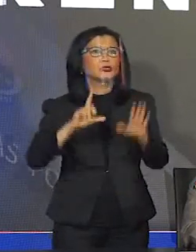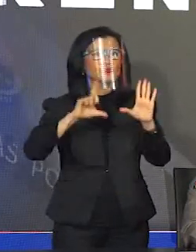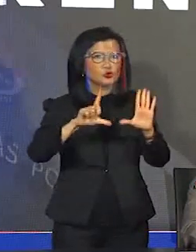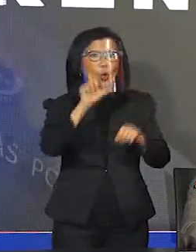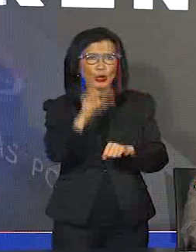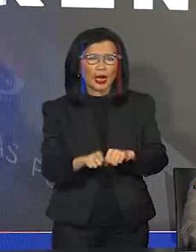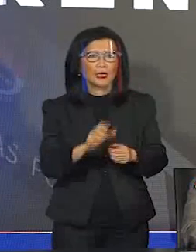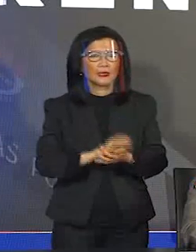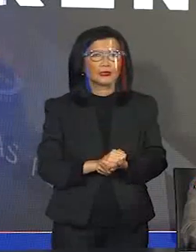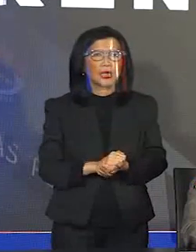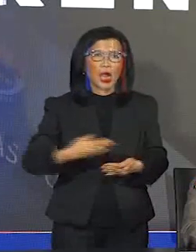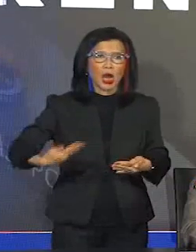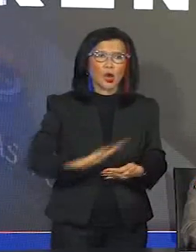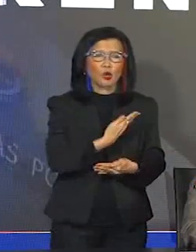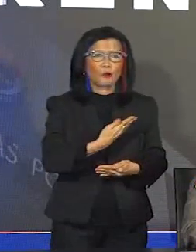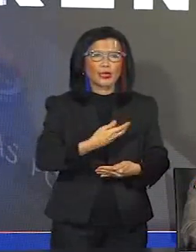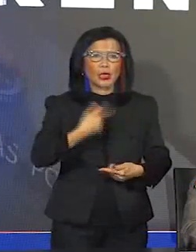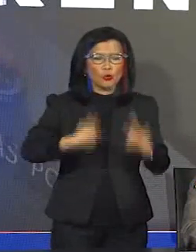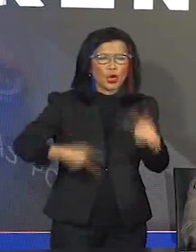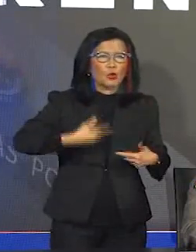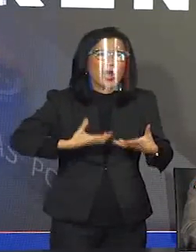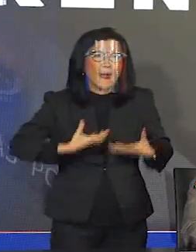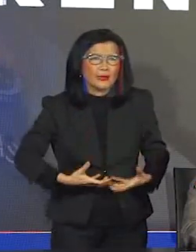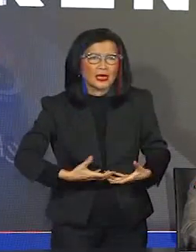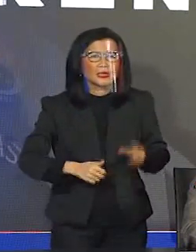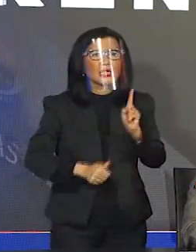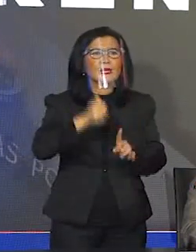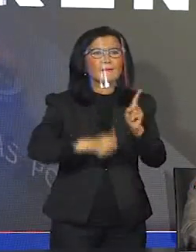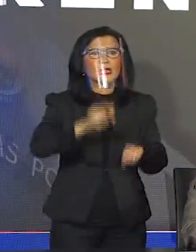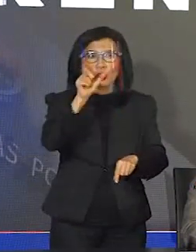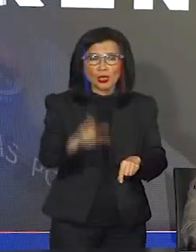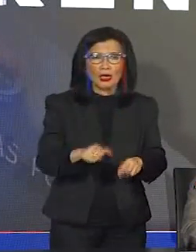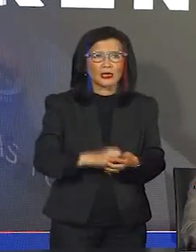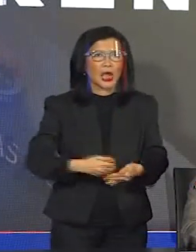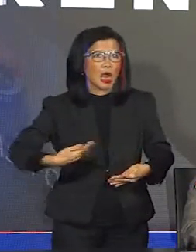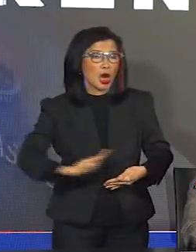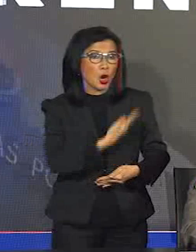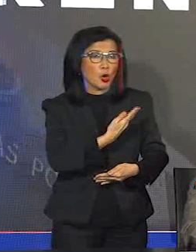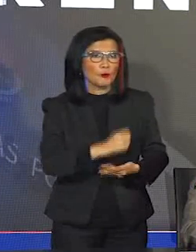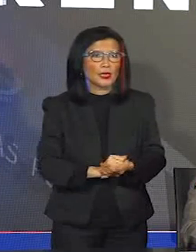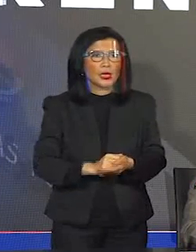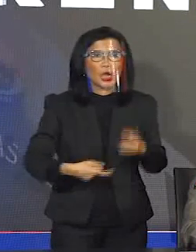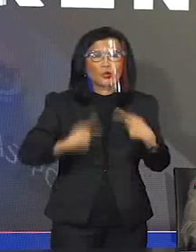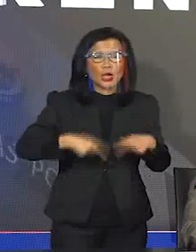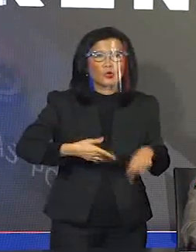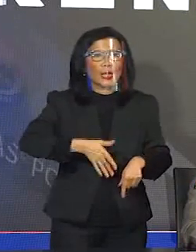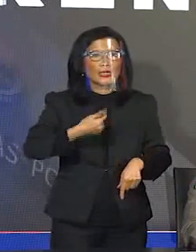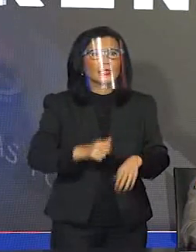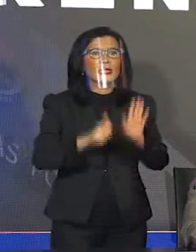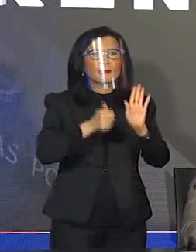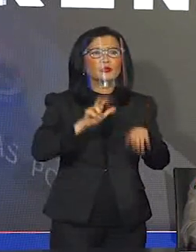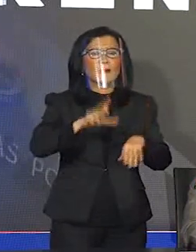orang, korban luka berat 16 orang, korban luka ringan 68